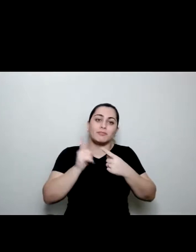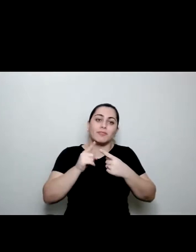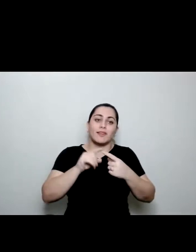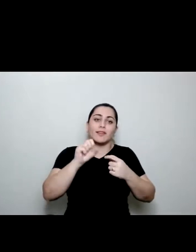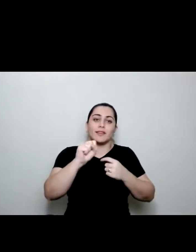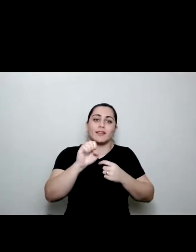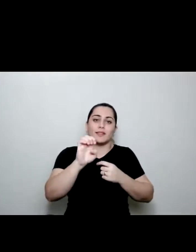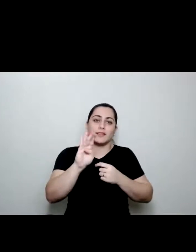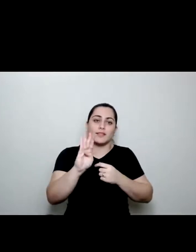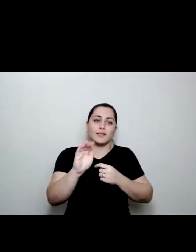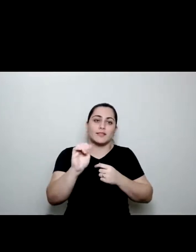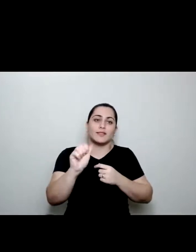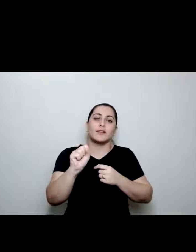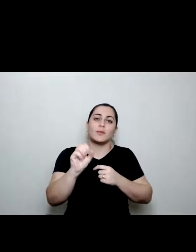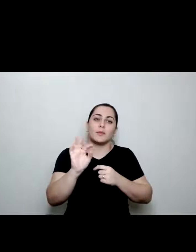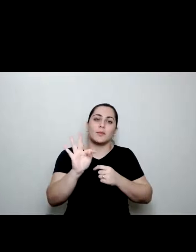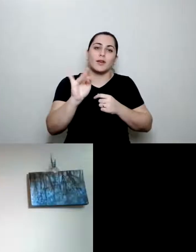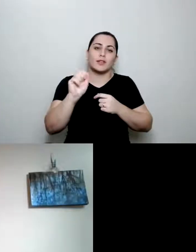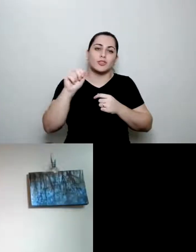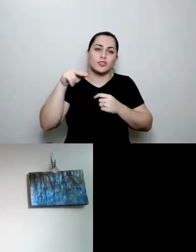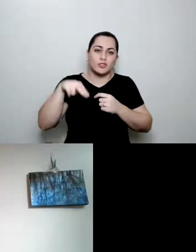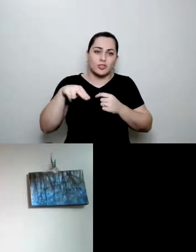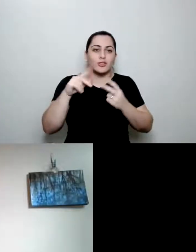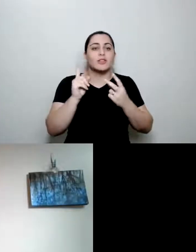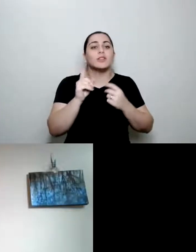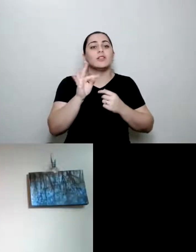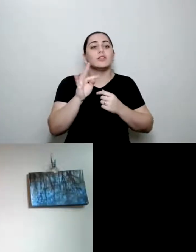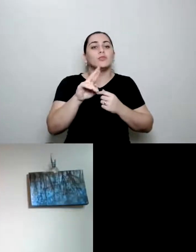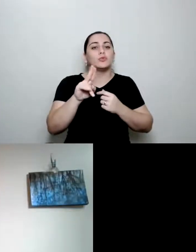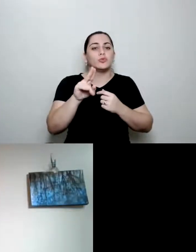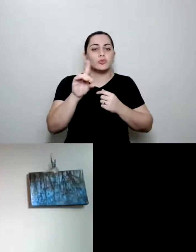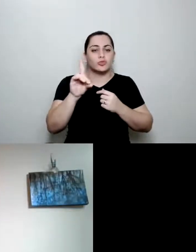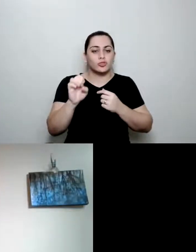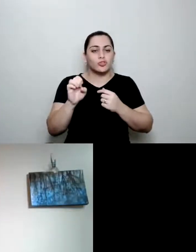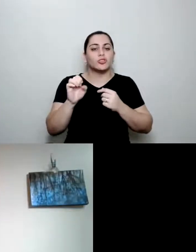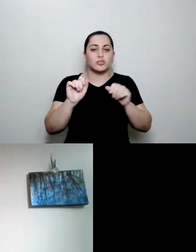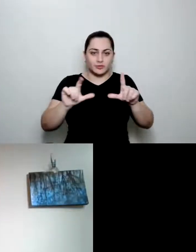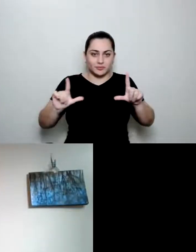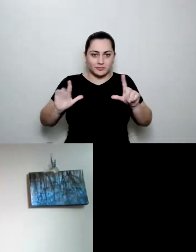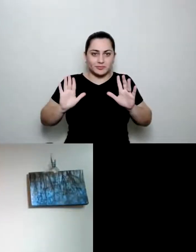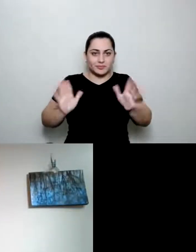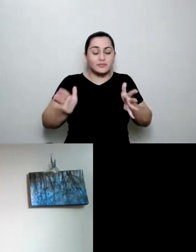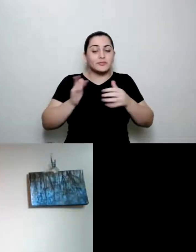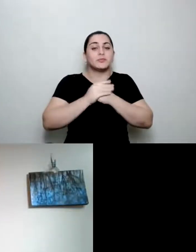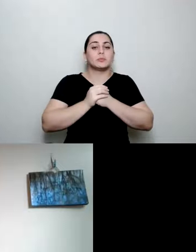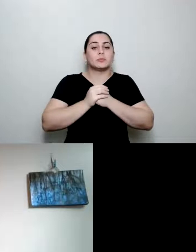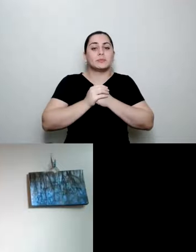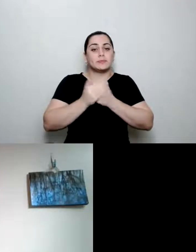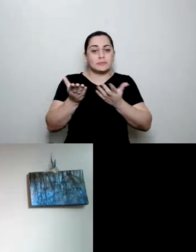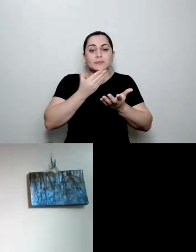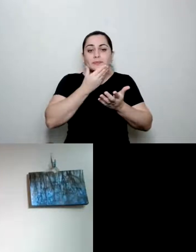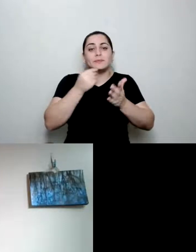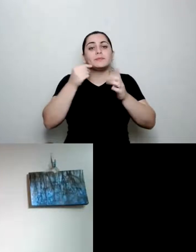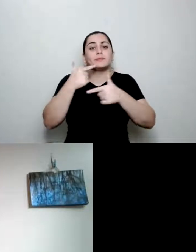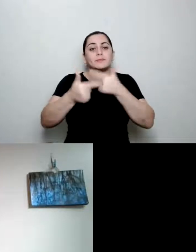Sebastião Trude, ele pode entrar aqui na tela já com a gente. O Sebastian é